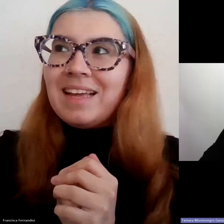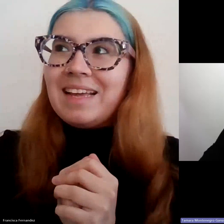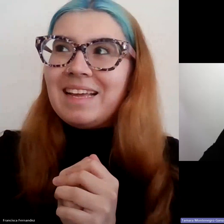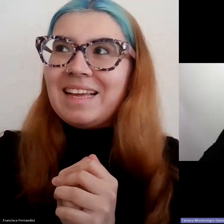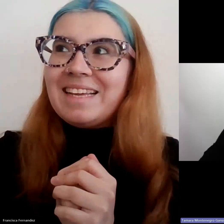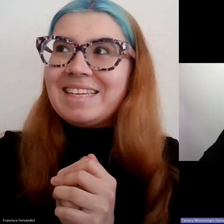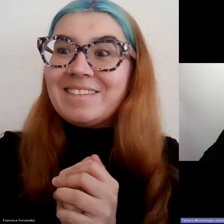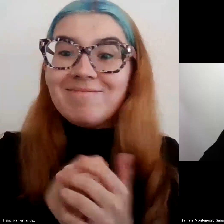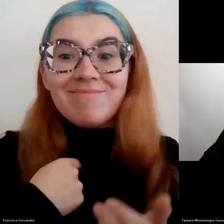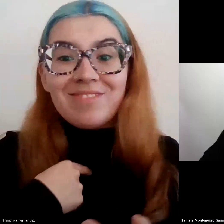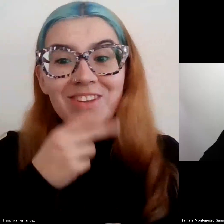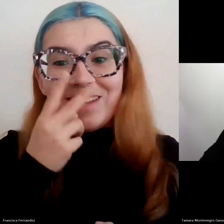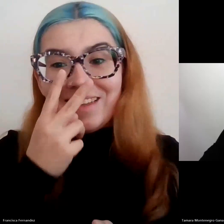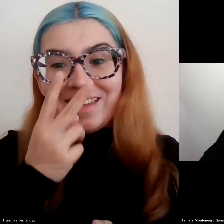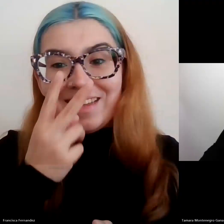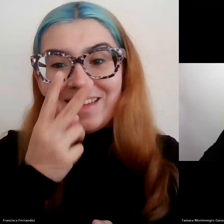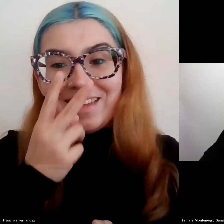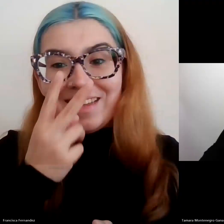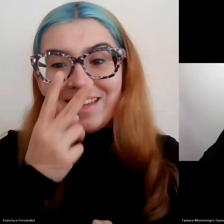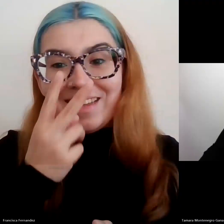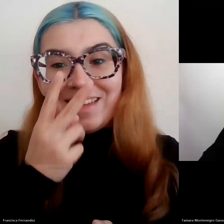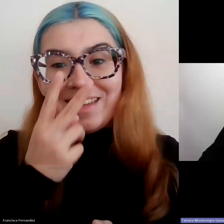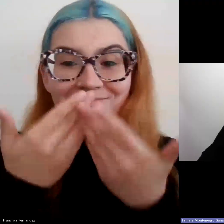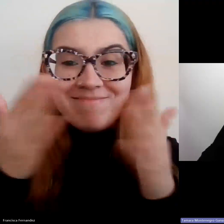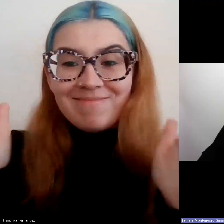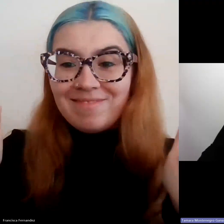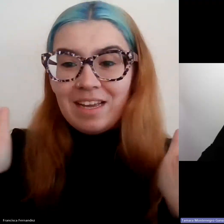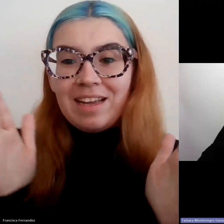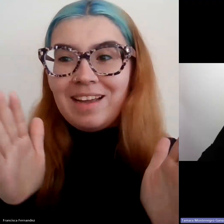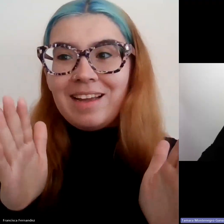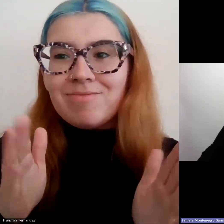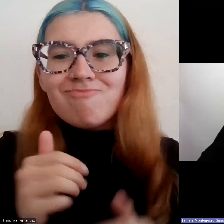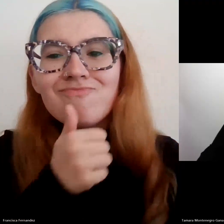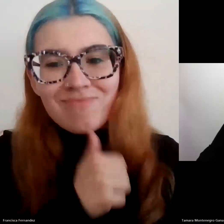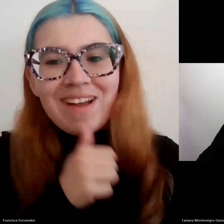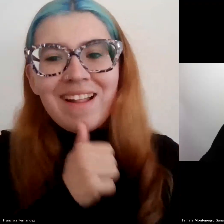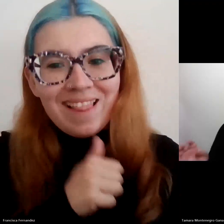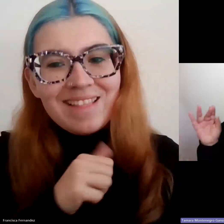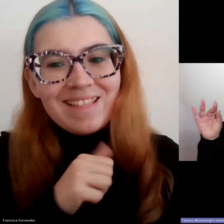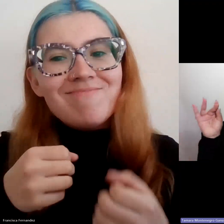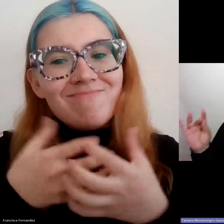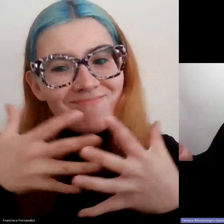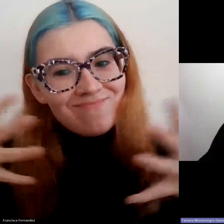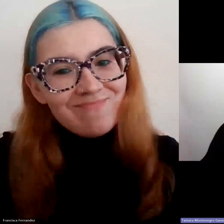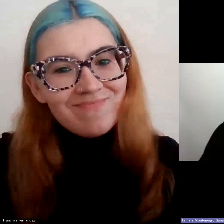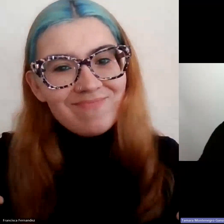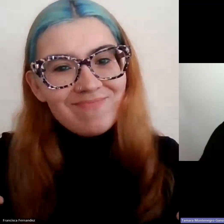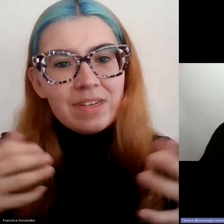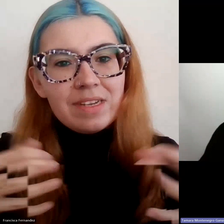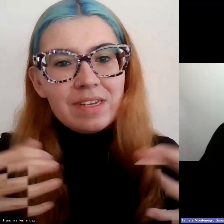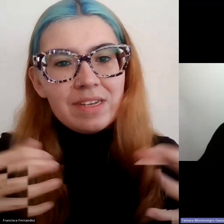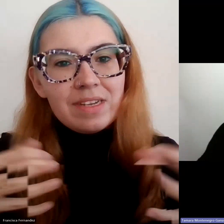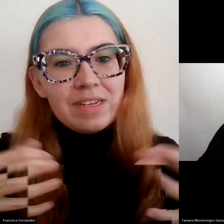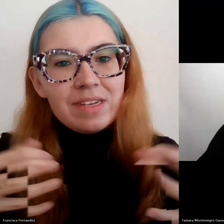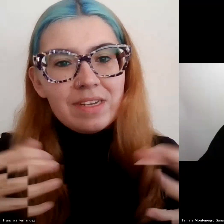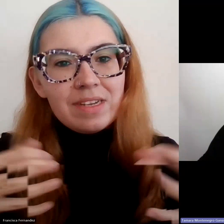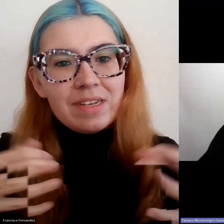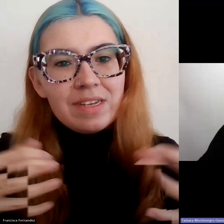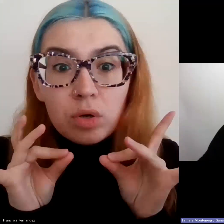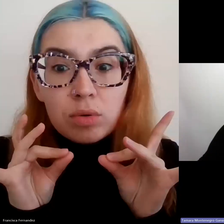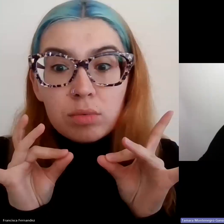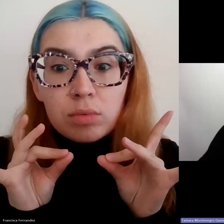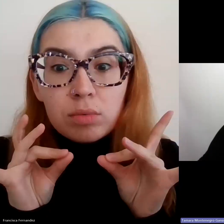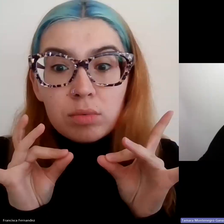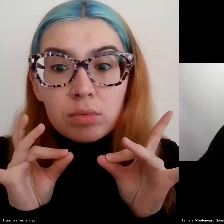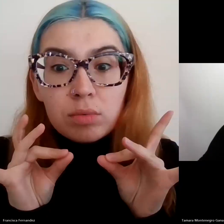Mi trabajo, Desde hace 2 años trabajáis. desde hace 2 años, se me ve un poco pegada.